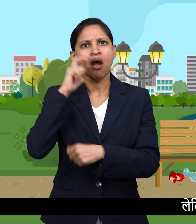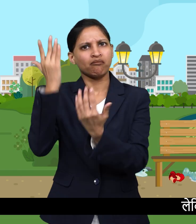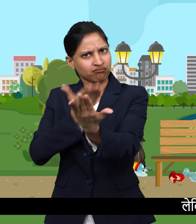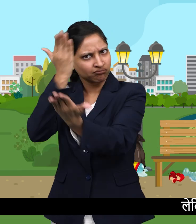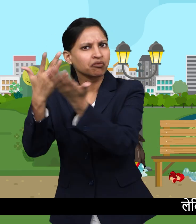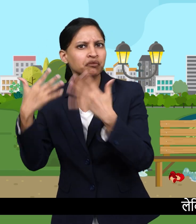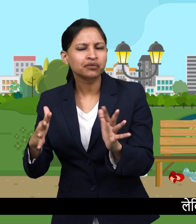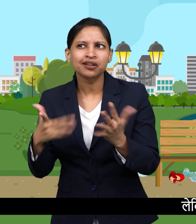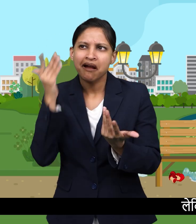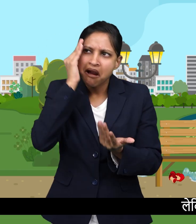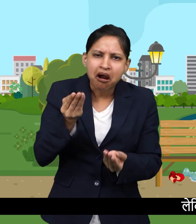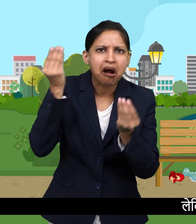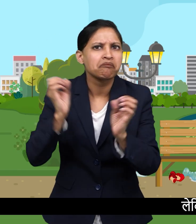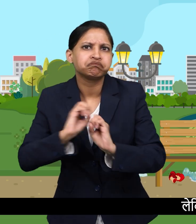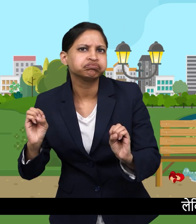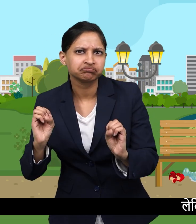हुआ।